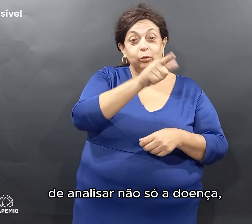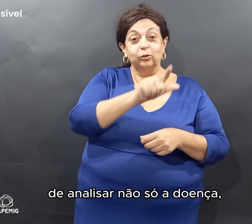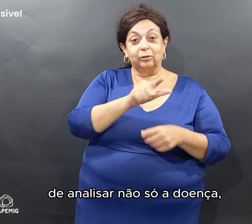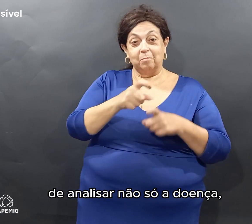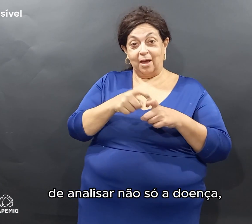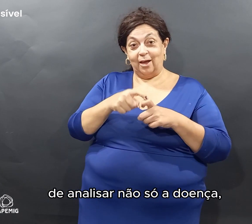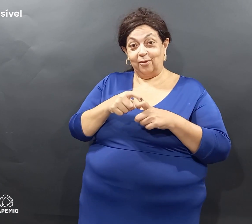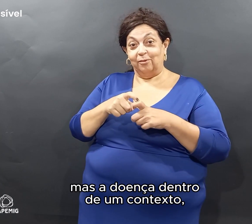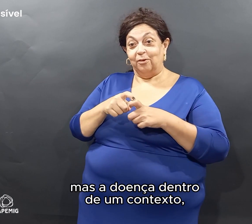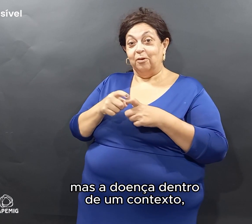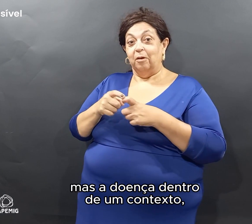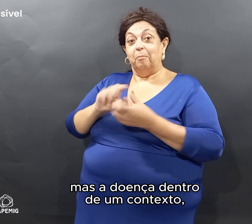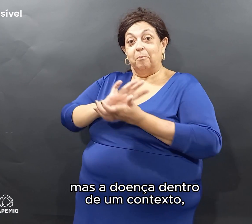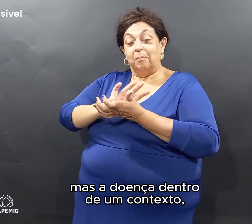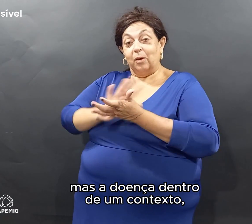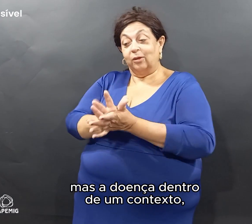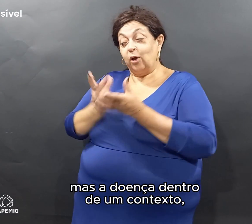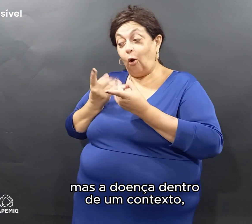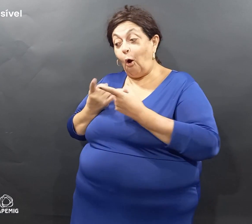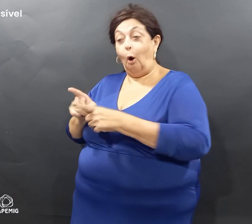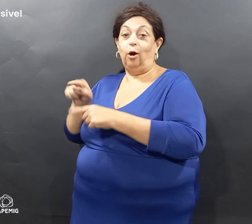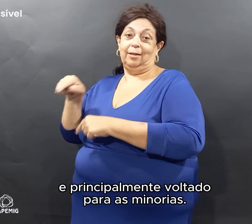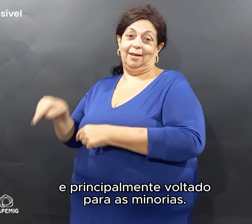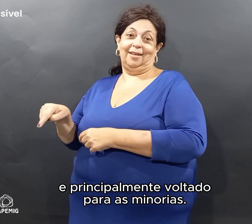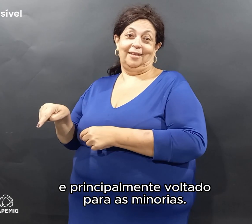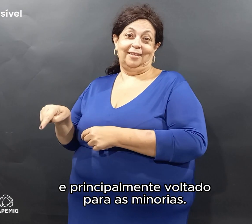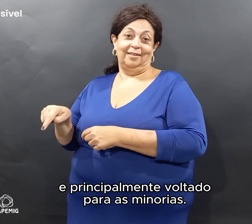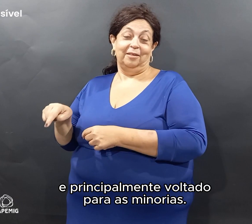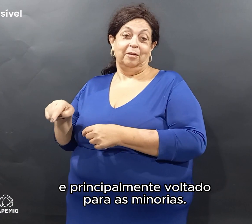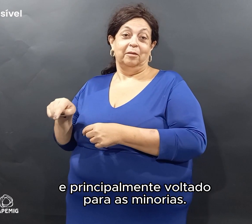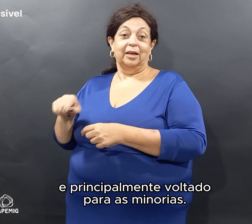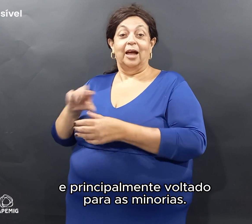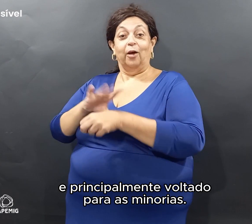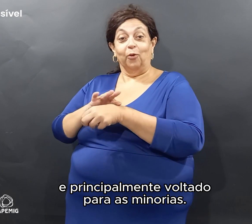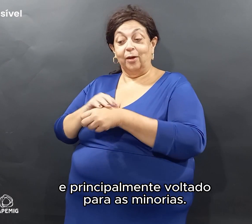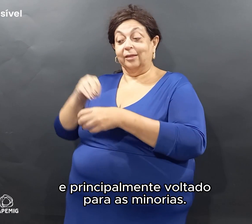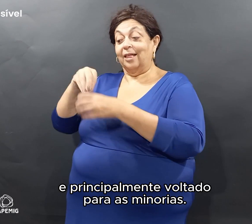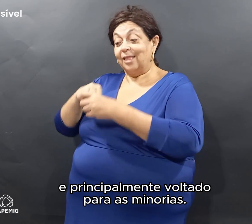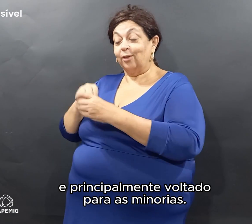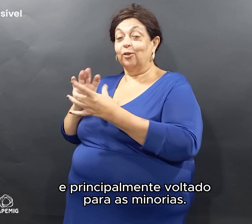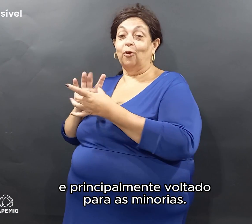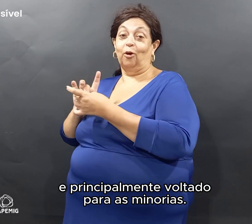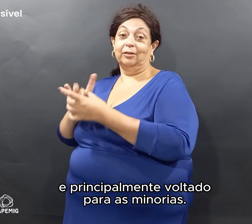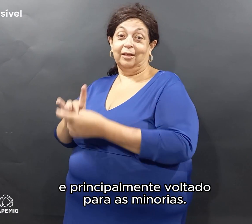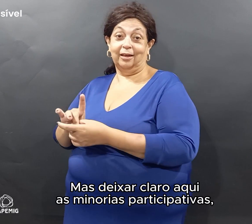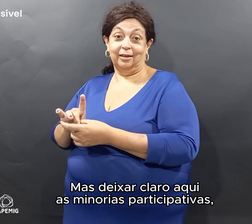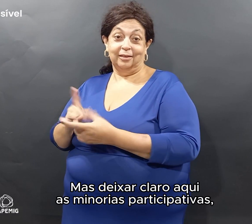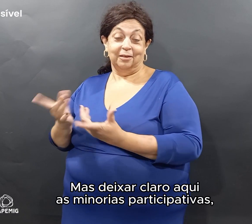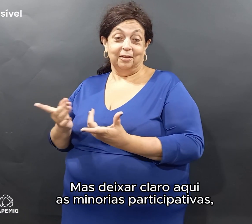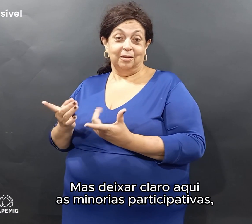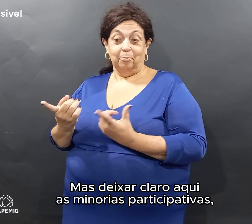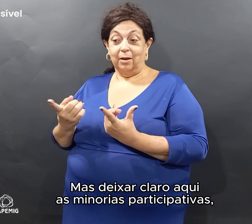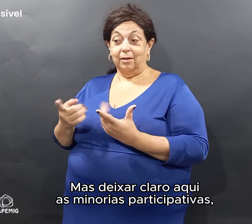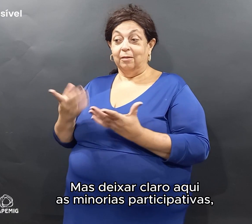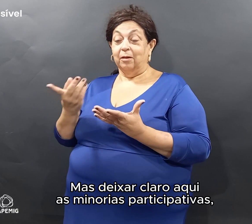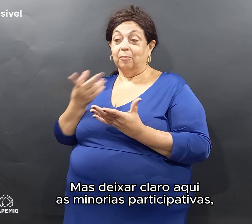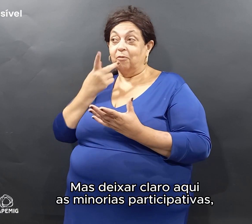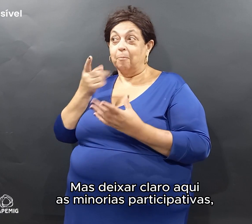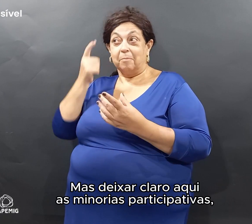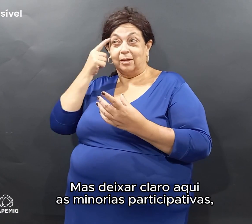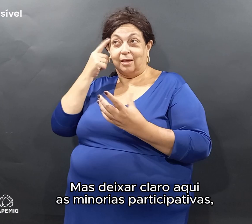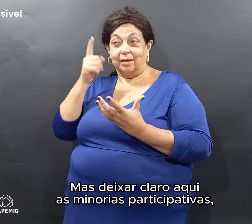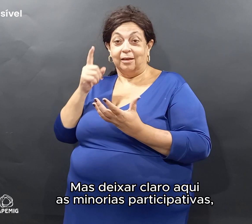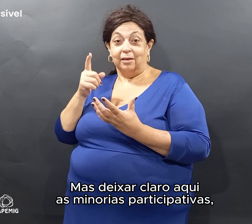analisar não só a doença, né, mas a doença dentro de um contexto. E principalmente voltado para as minorias, né? Mas deixar claro aqui, as